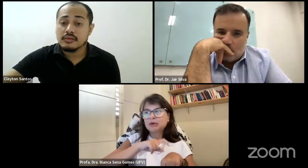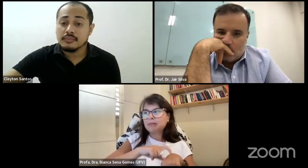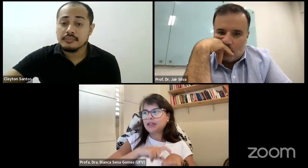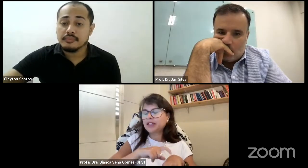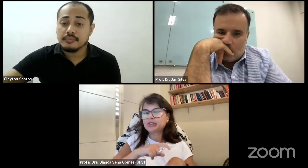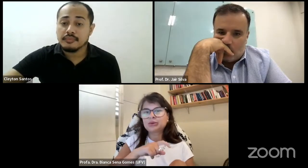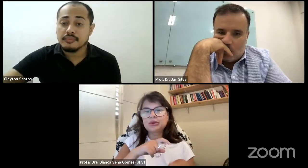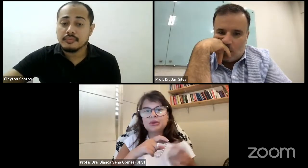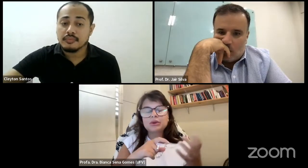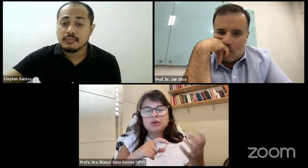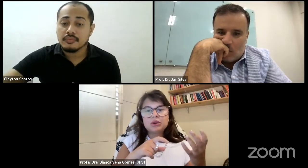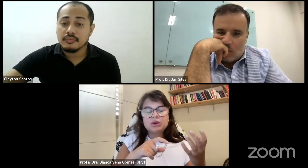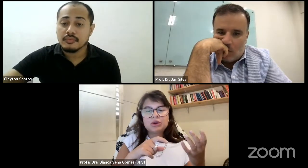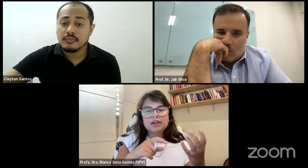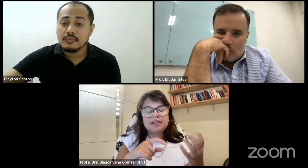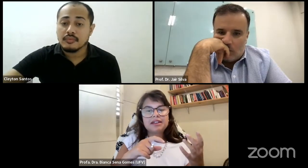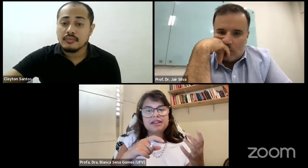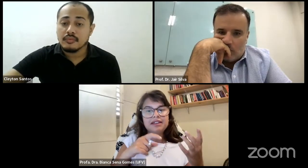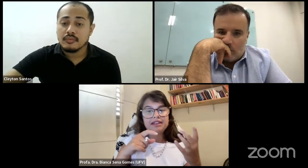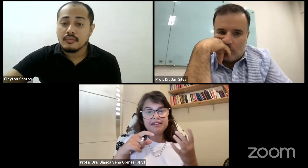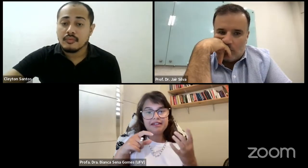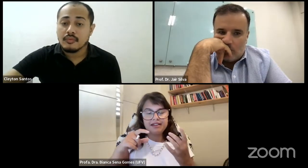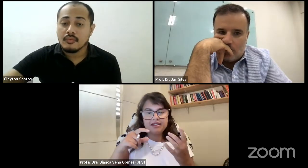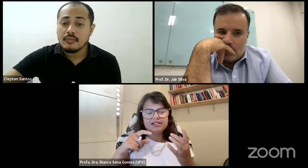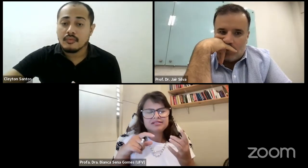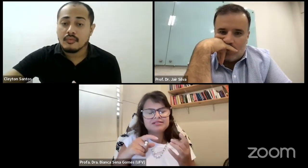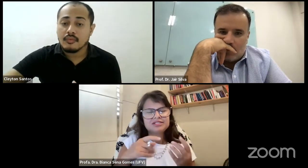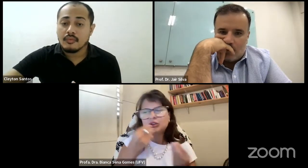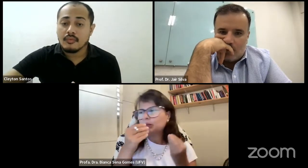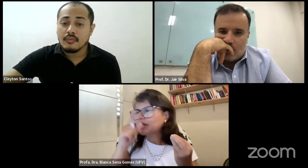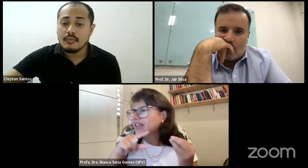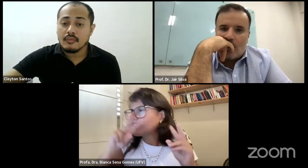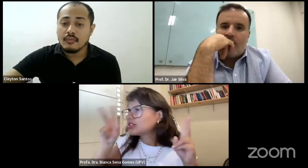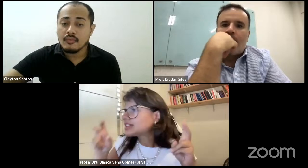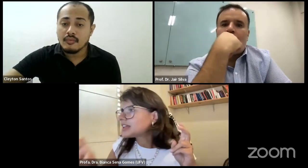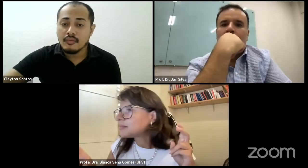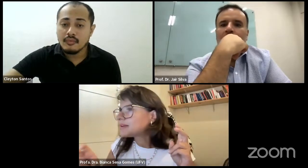Tem que explicar um pouco melhor, porque, por exemplo, tem um momento.